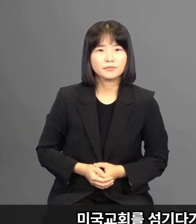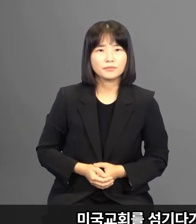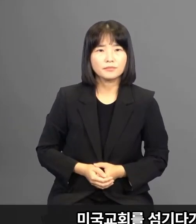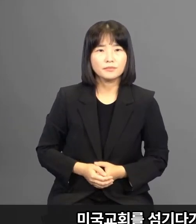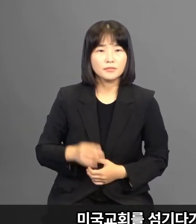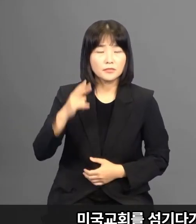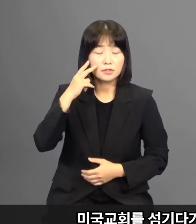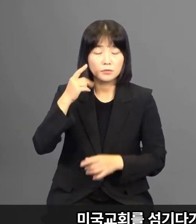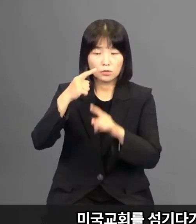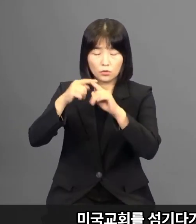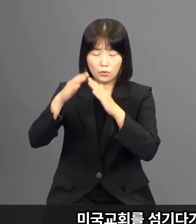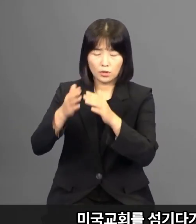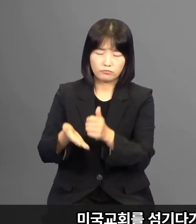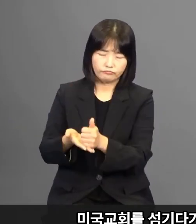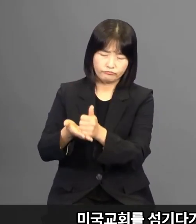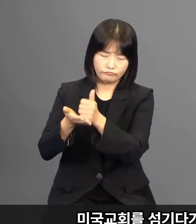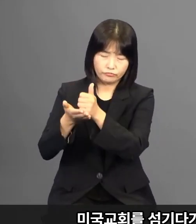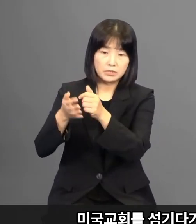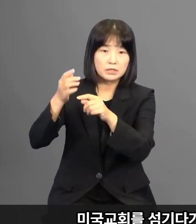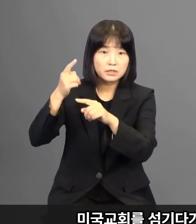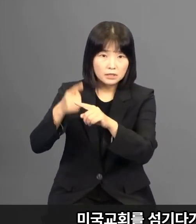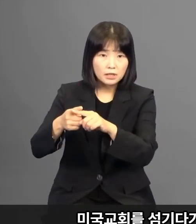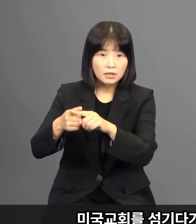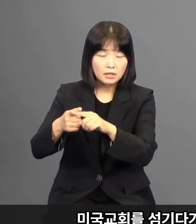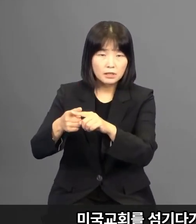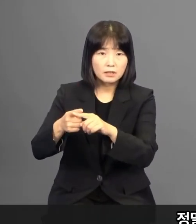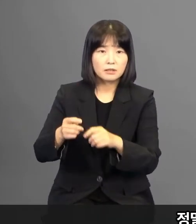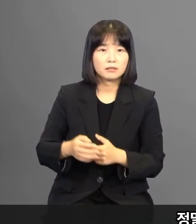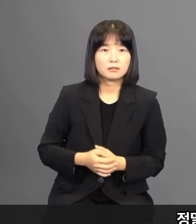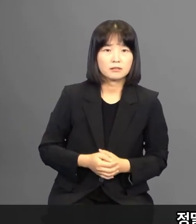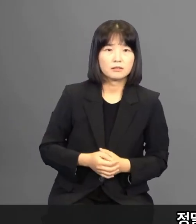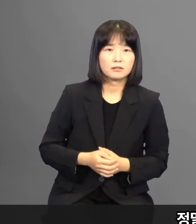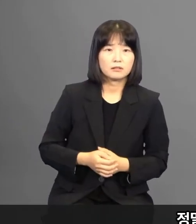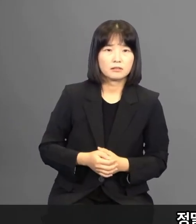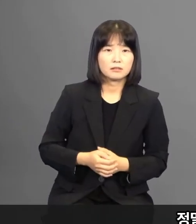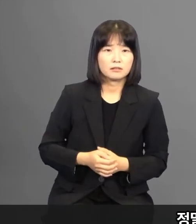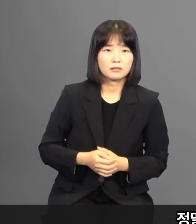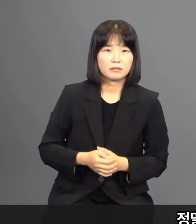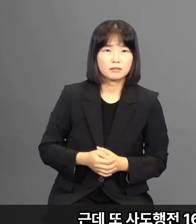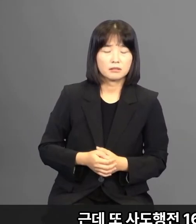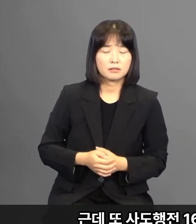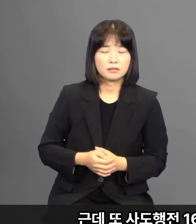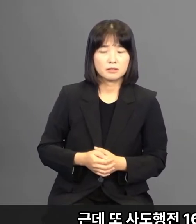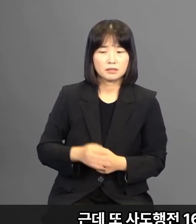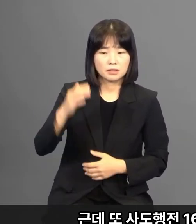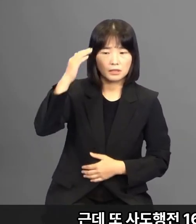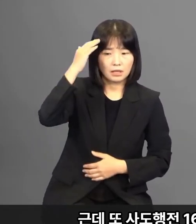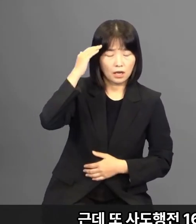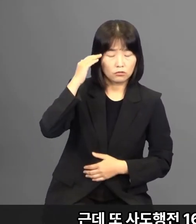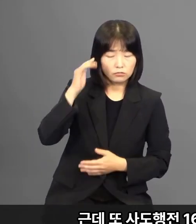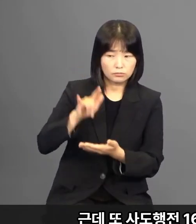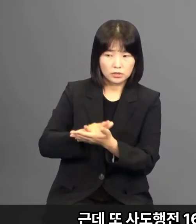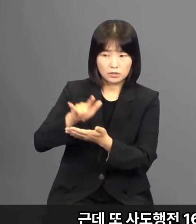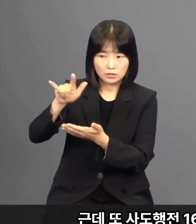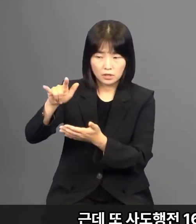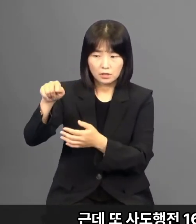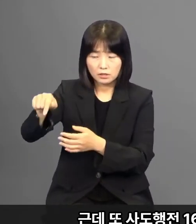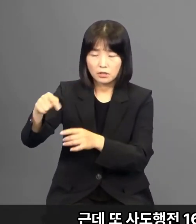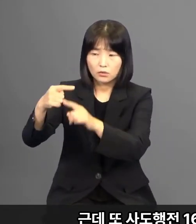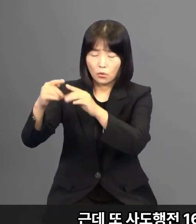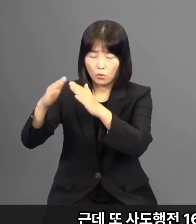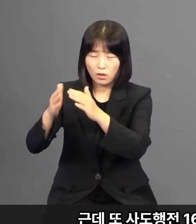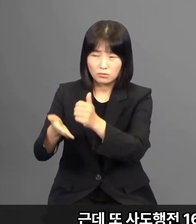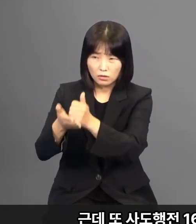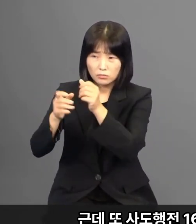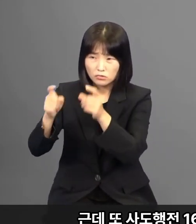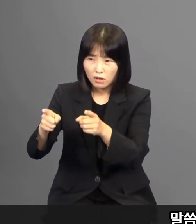미국 교회를 섬기다가 이민교회를 섬길 기회가 왔는데 정말 가기 싫었어요. 근데 또 사도행전 16장 말씀으로 와서